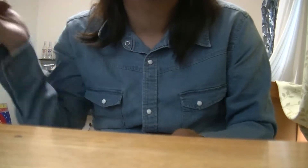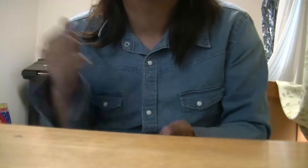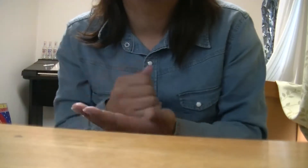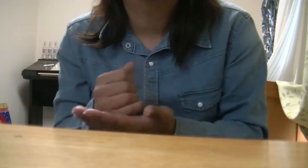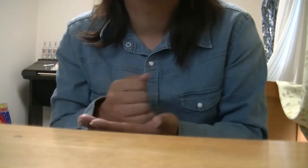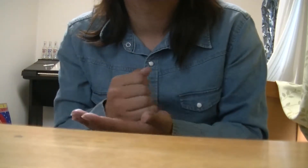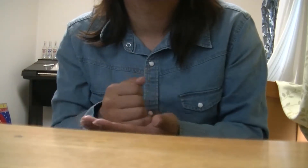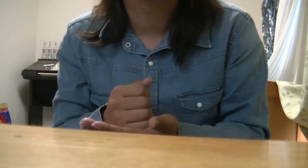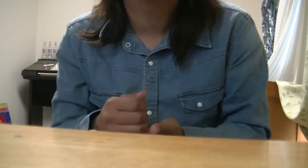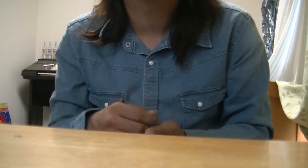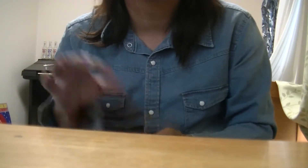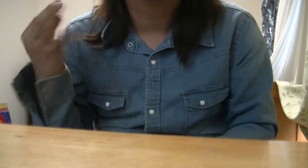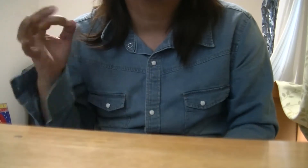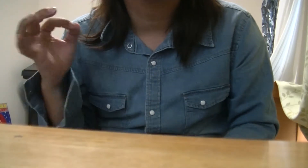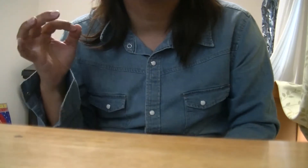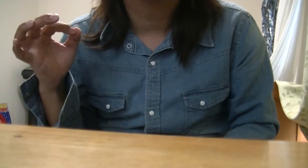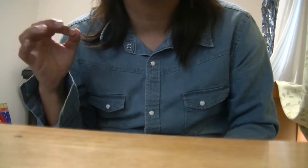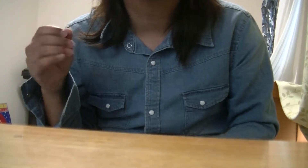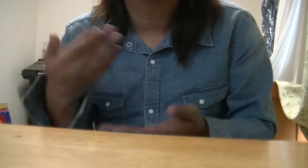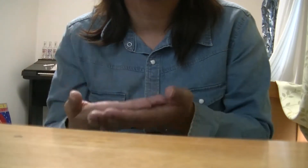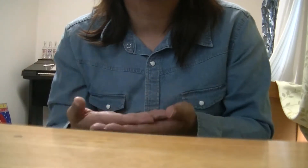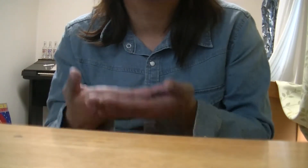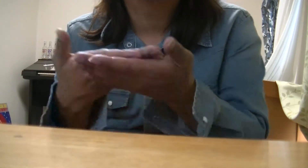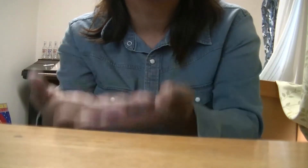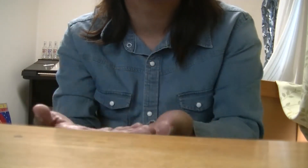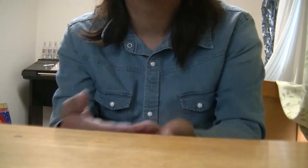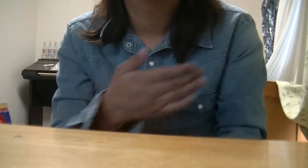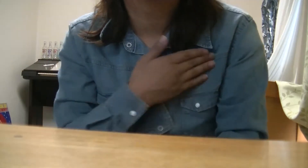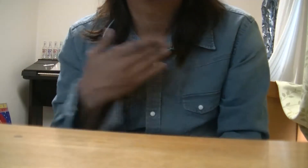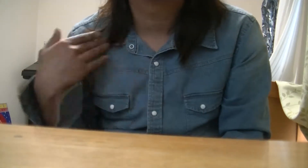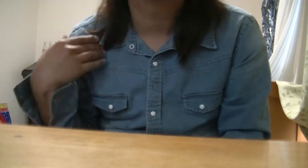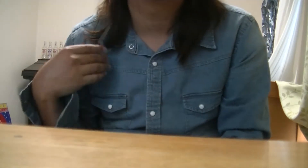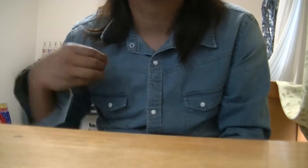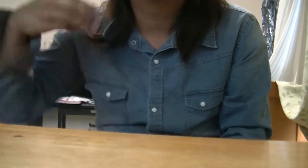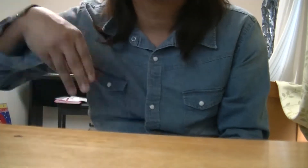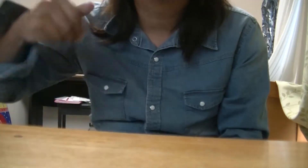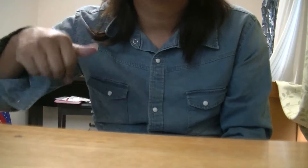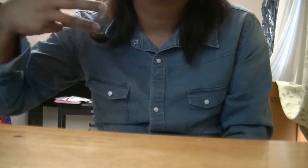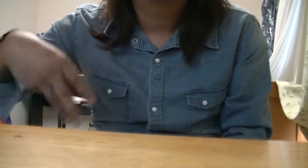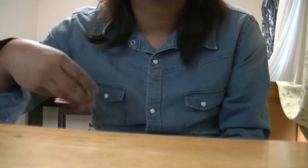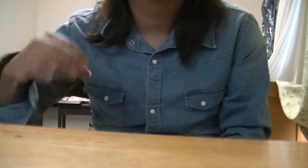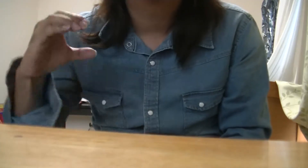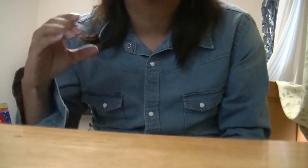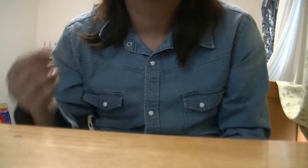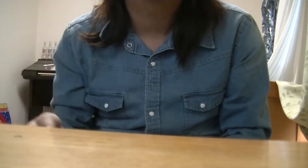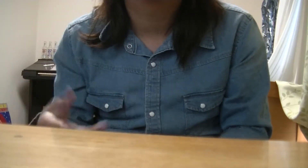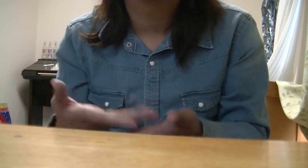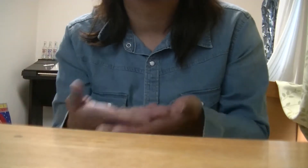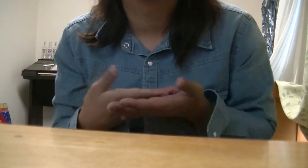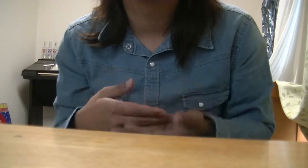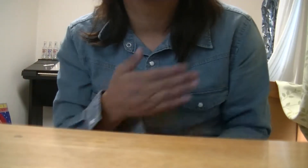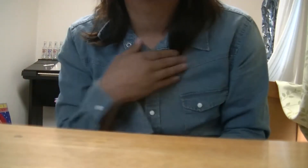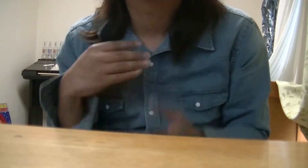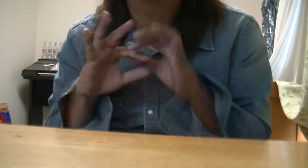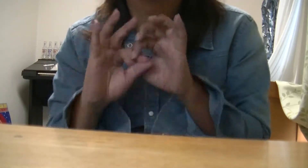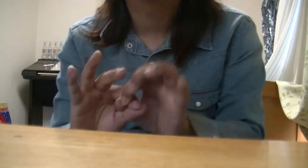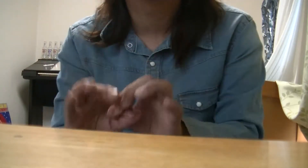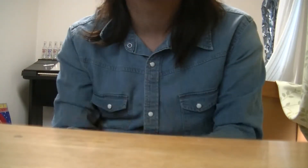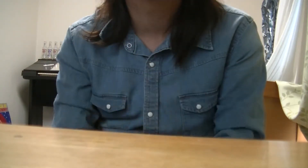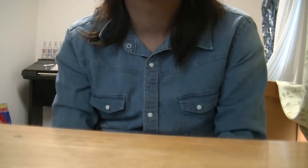この値段で提供できるのはマクドナルドしかないっていうことが伝わるんです。そのことによって、そ